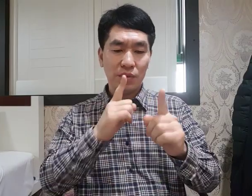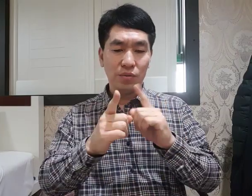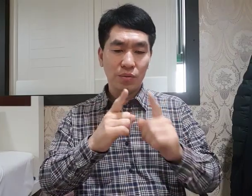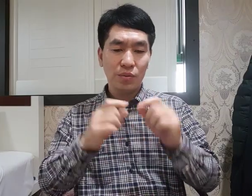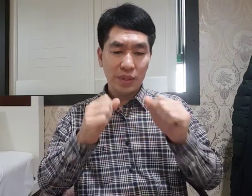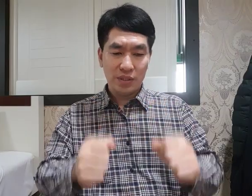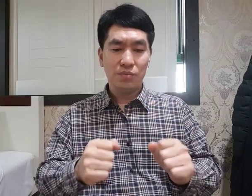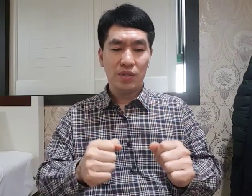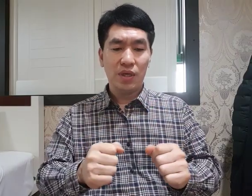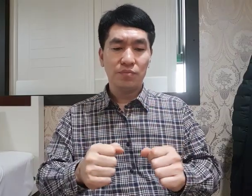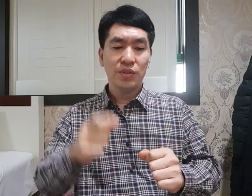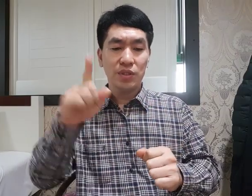말씀하고 계십니다.